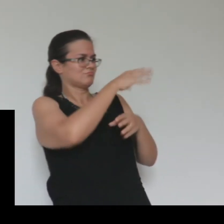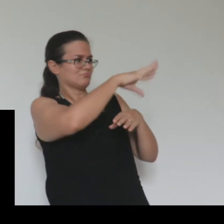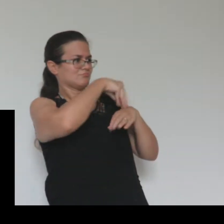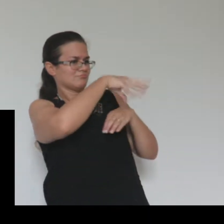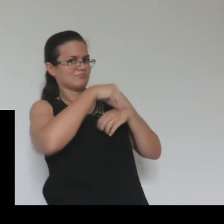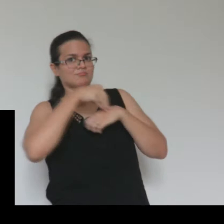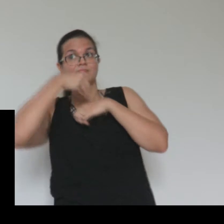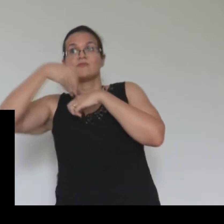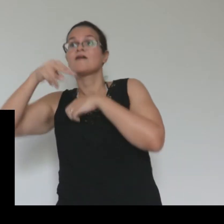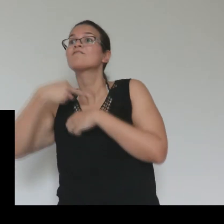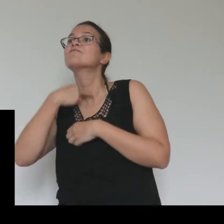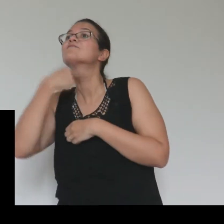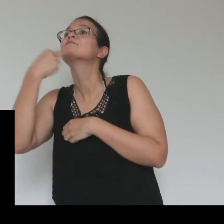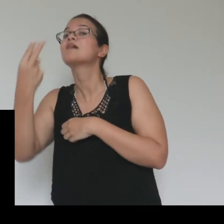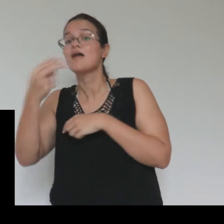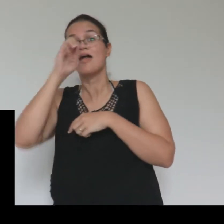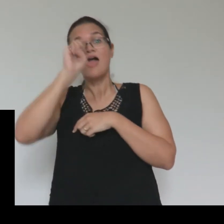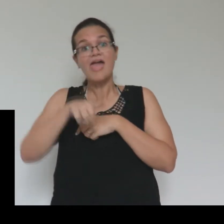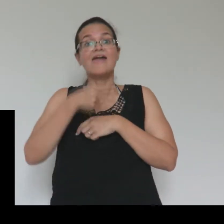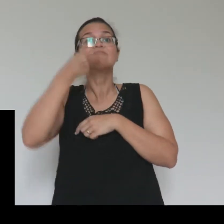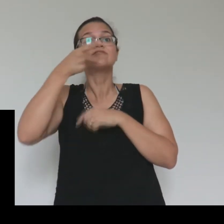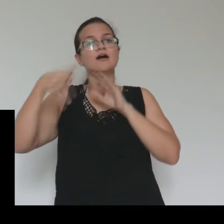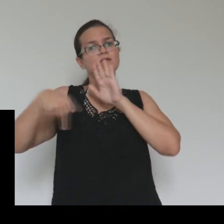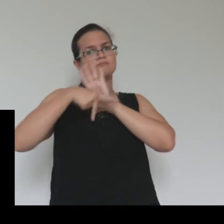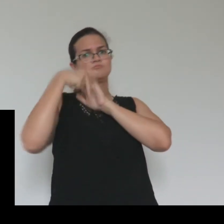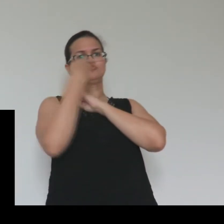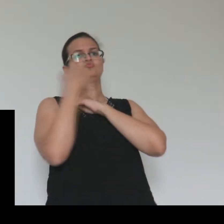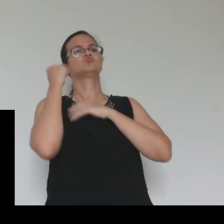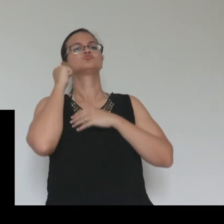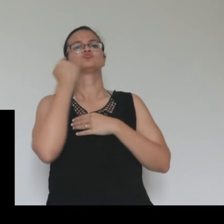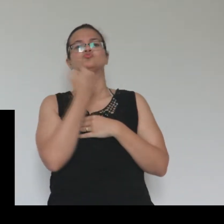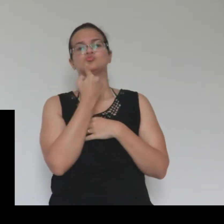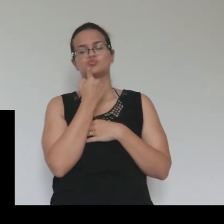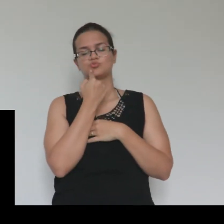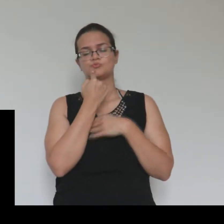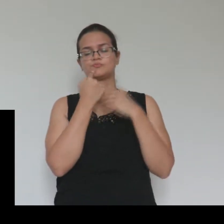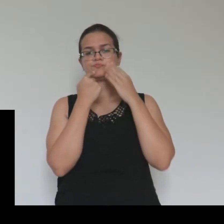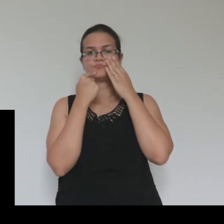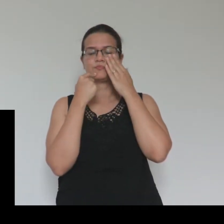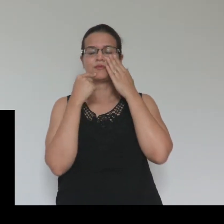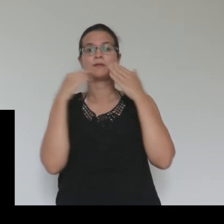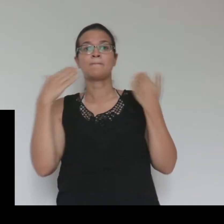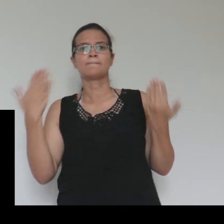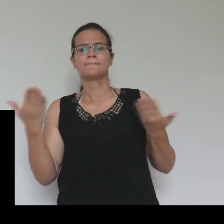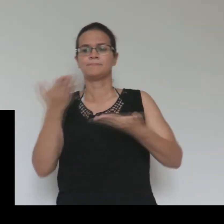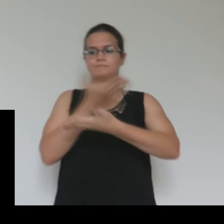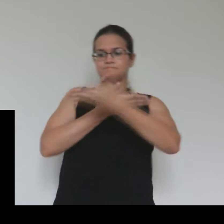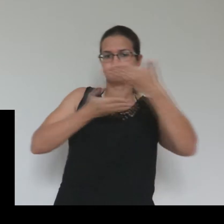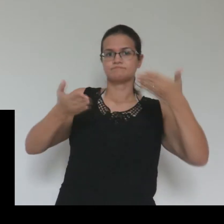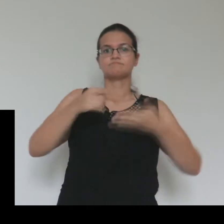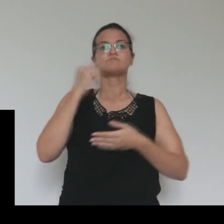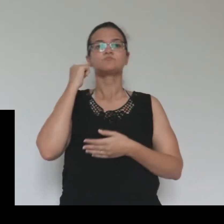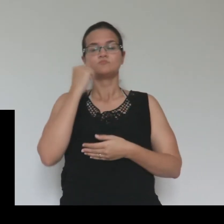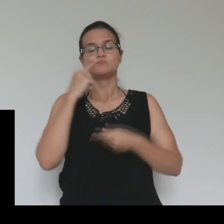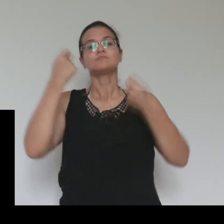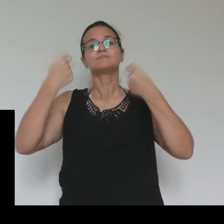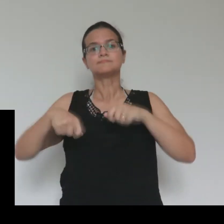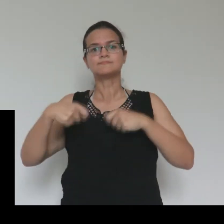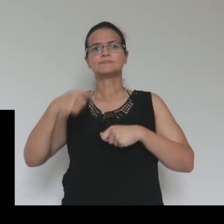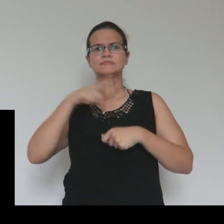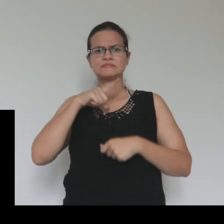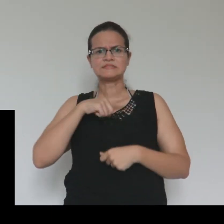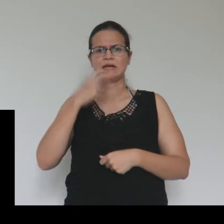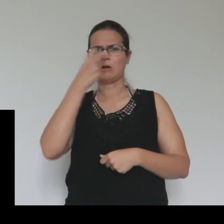refere à fala do surdo. Então, para interagir o surdo ele precisa ser